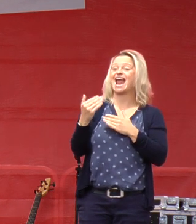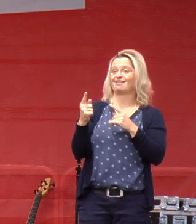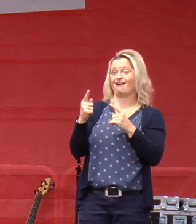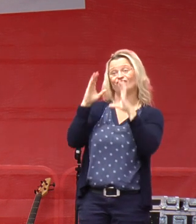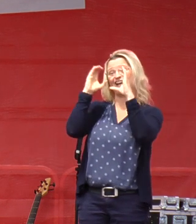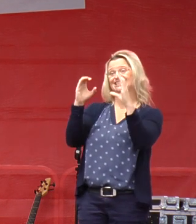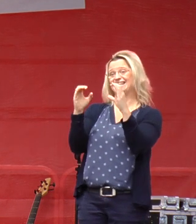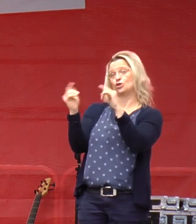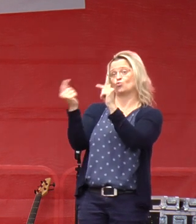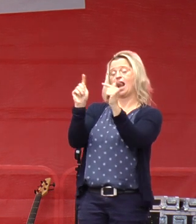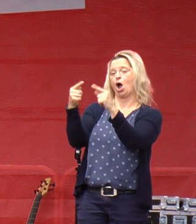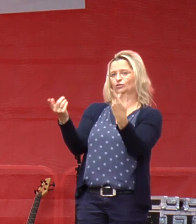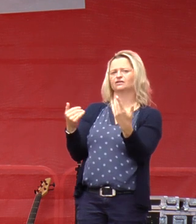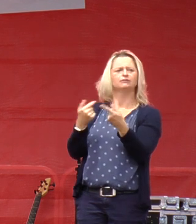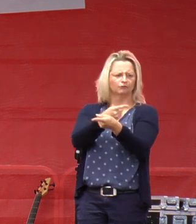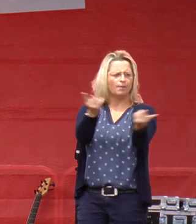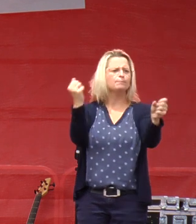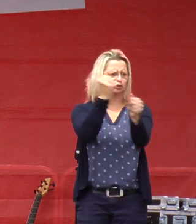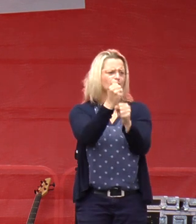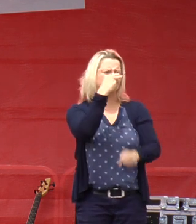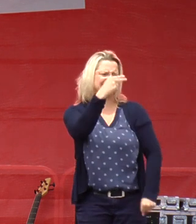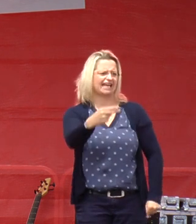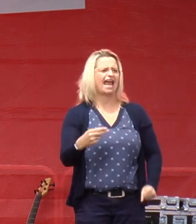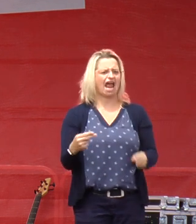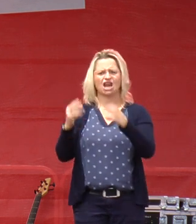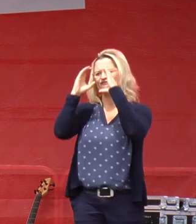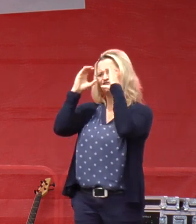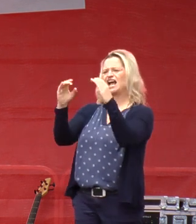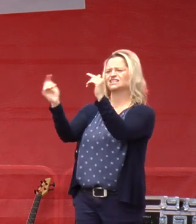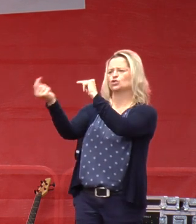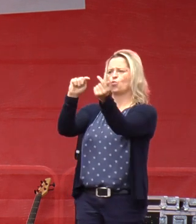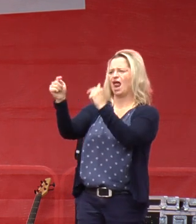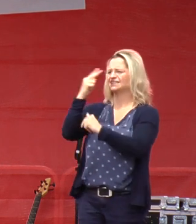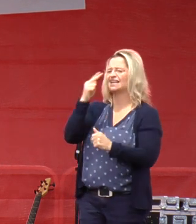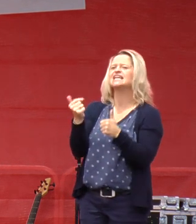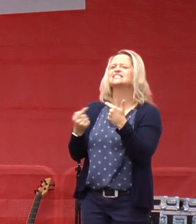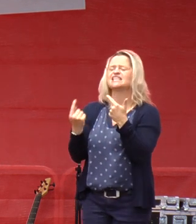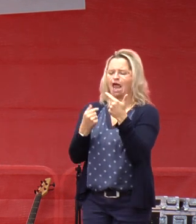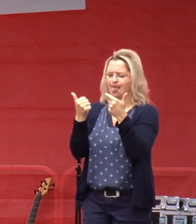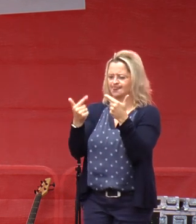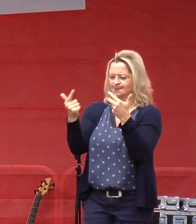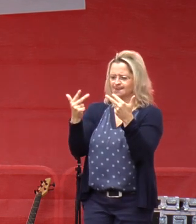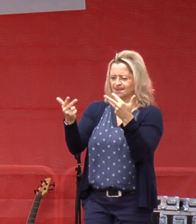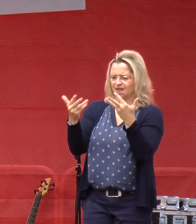rüber. Viele von Ihnen haben bestimmt auch das TV-Duell gesehen. Haben Sie mal mitgezählt, wie viele